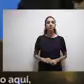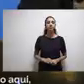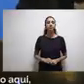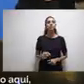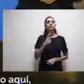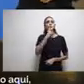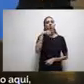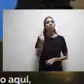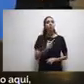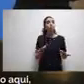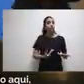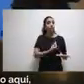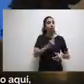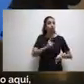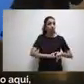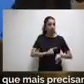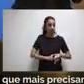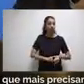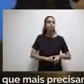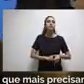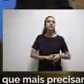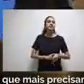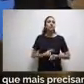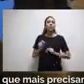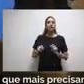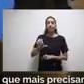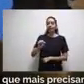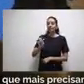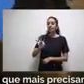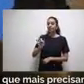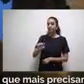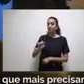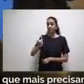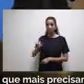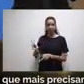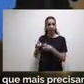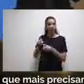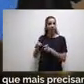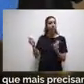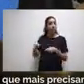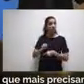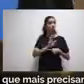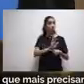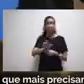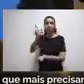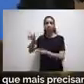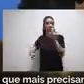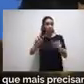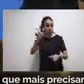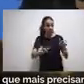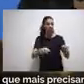Acho que nós estamos vivendo um momento aqui onde o Estado manifesta sua capacidade de ajudar